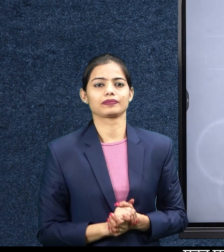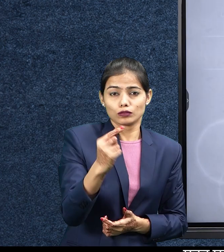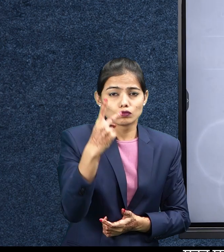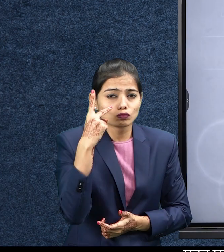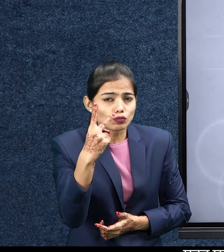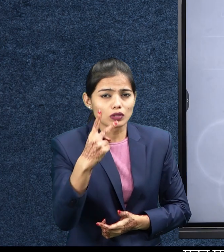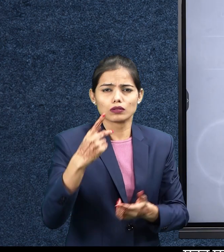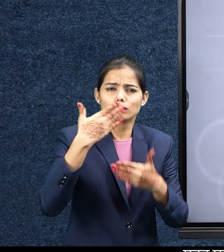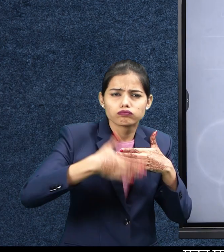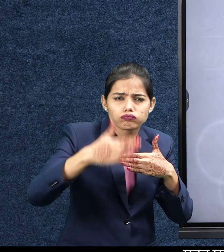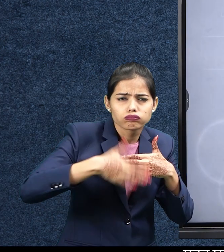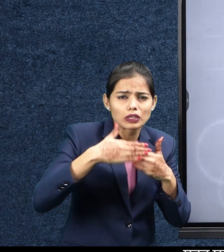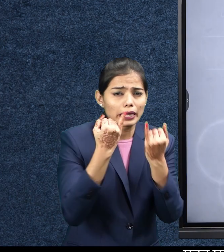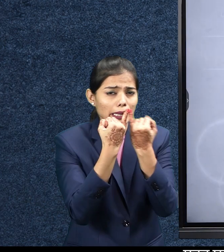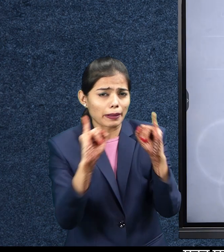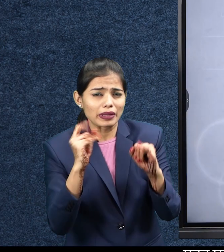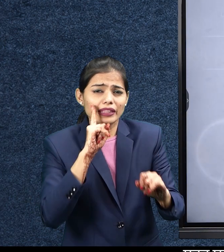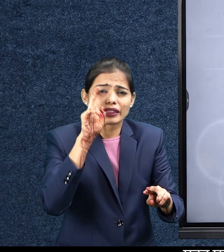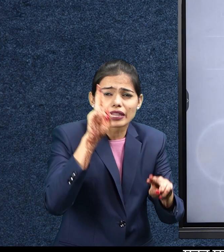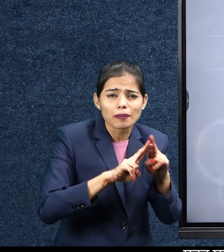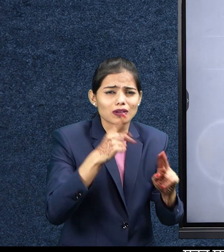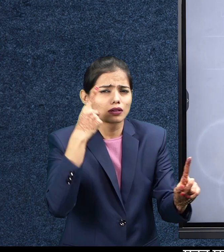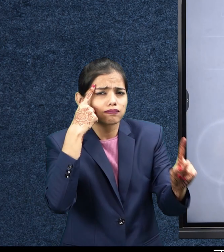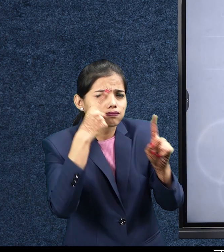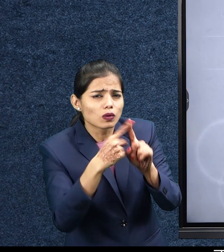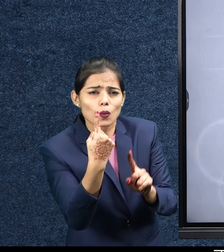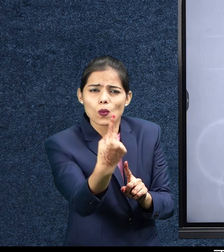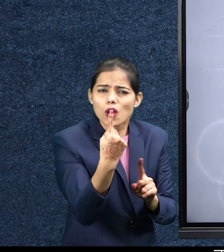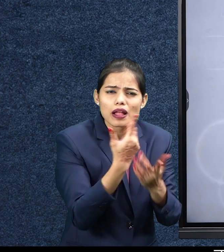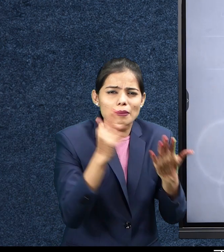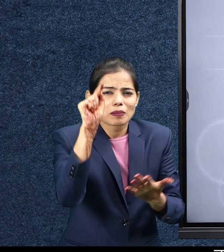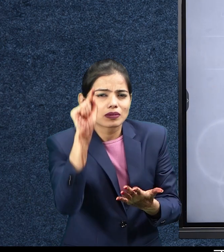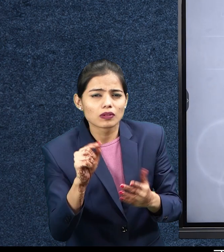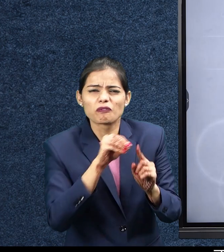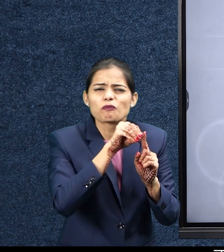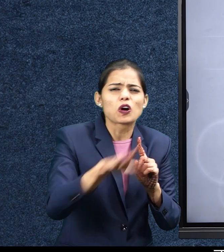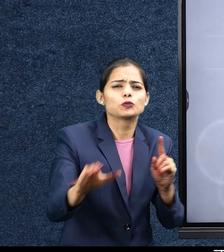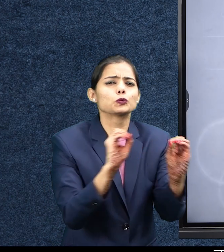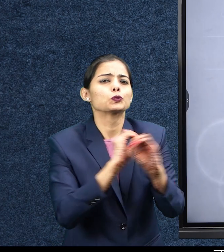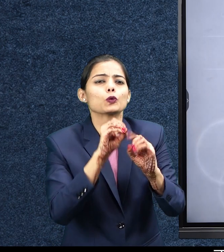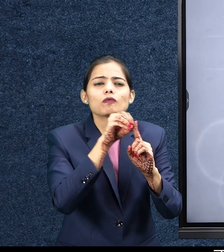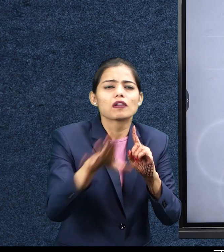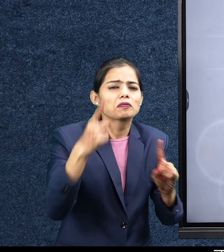एका घटनेचा दुसऱ्या घटनेवर परिणाम होत नसेल तर दोन घटना स्वतंत्र मानल्या जातात.